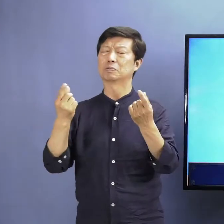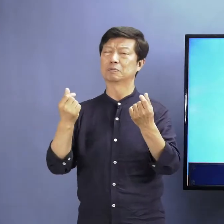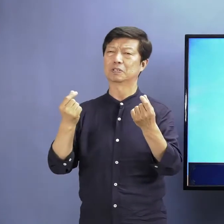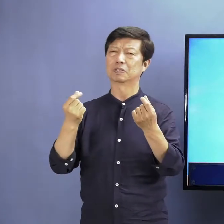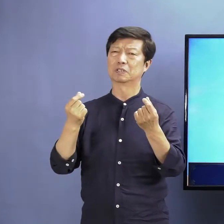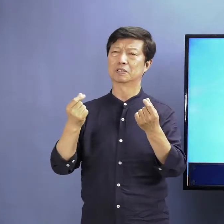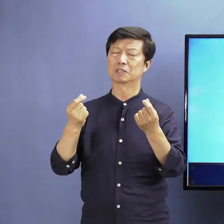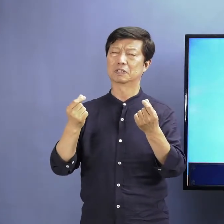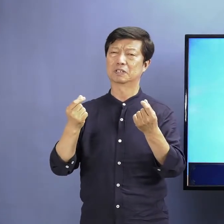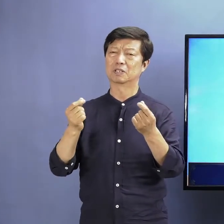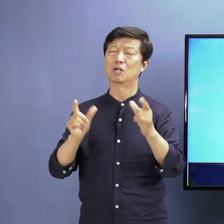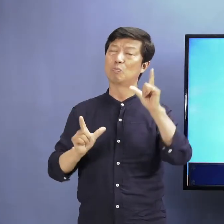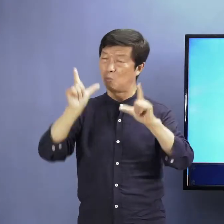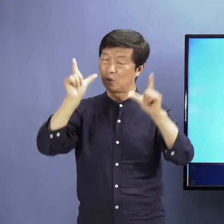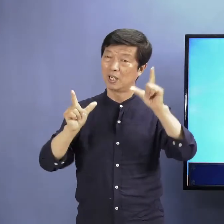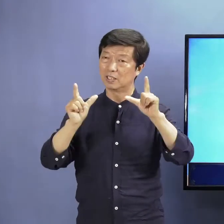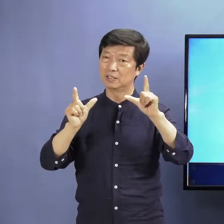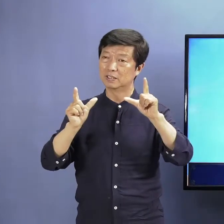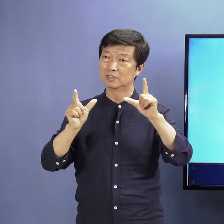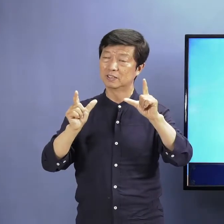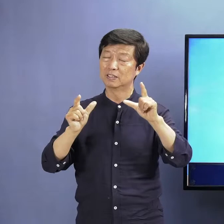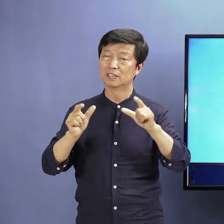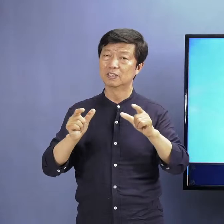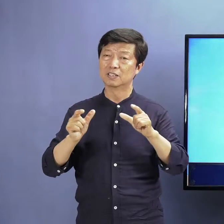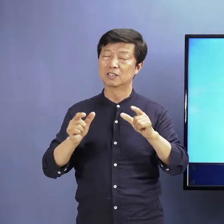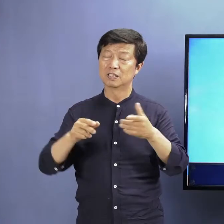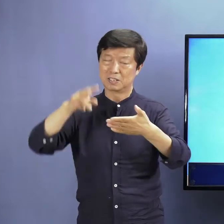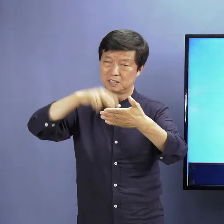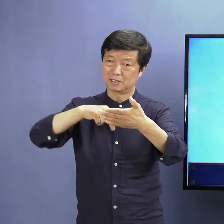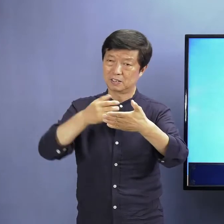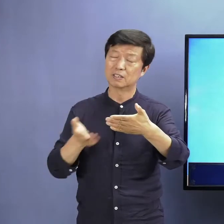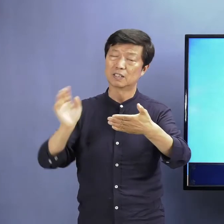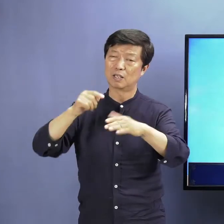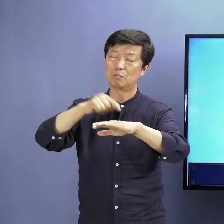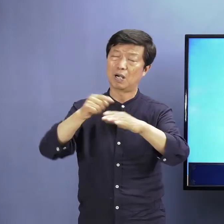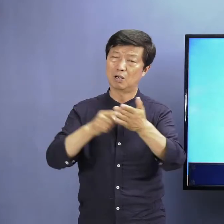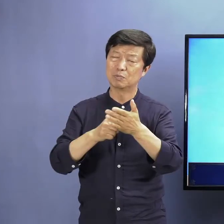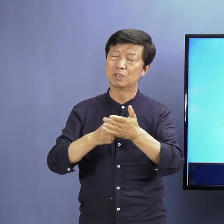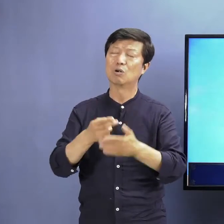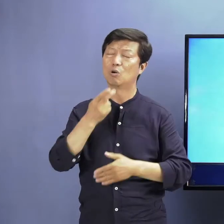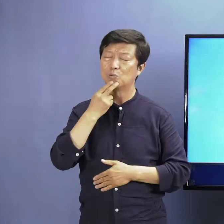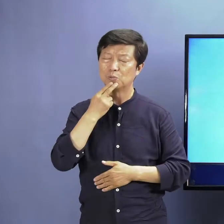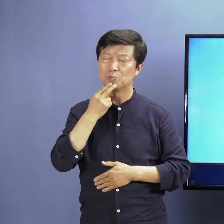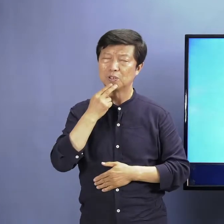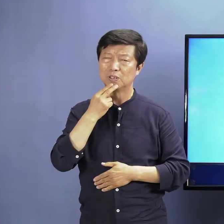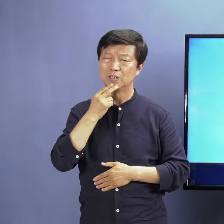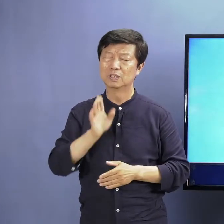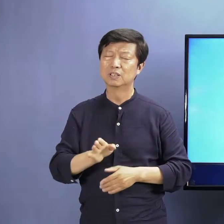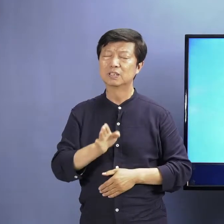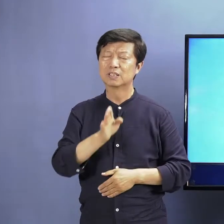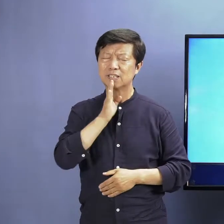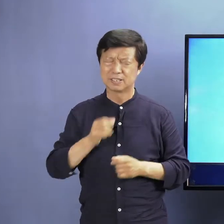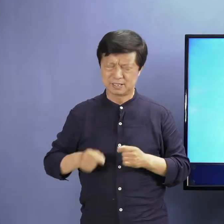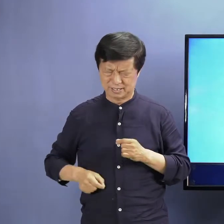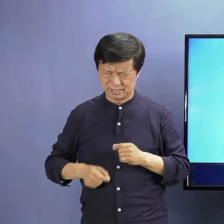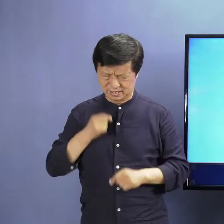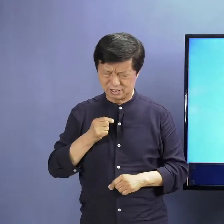말씀을 정말 경외하는 것 같은데 마음에 아무 생각이 없어요. 진짜 말씀에 대해서 별로 관심이